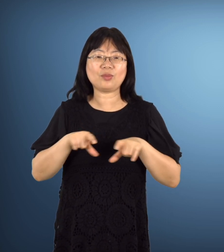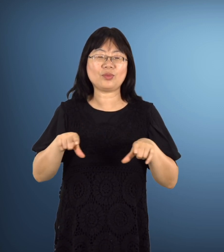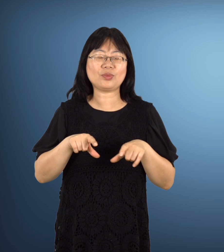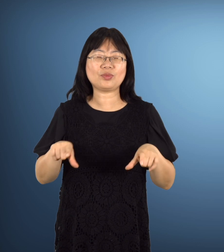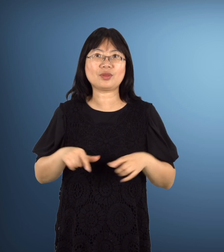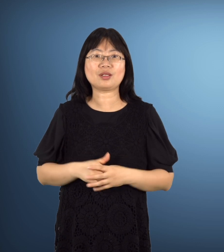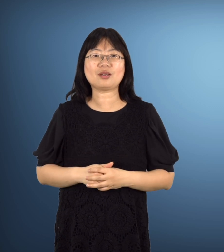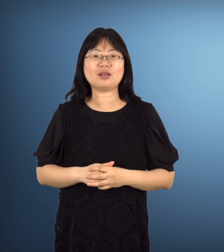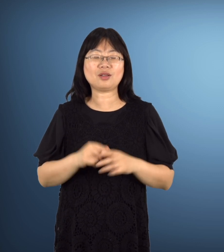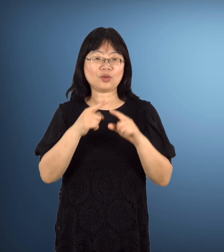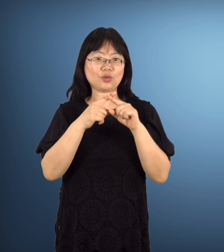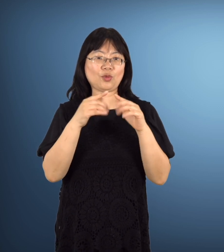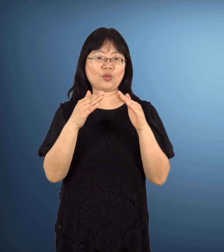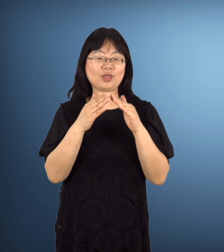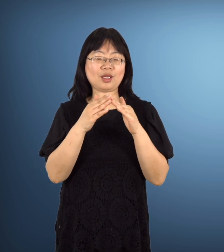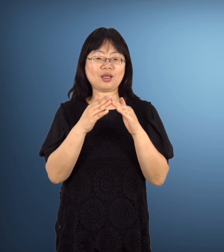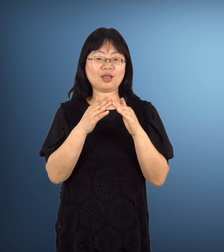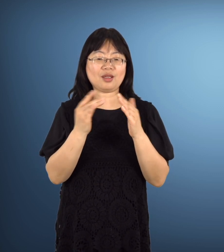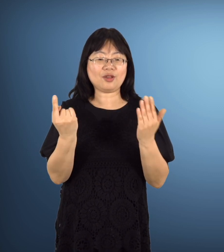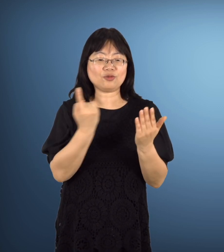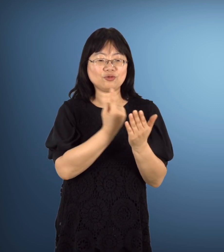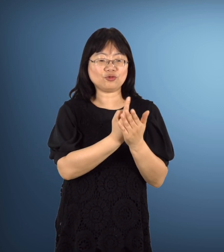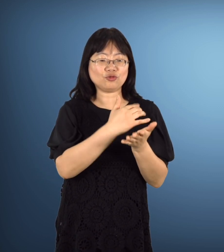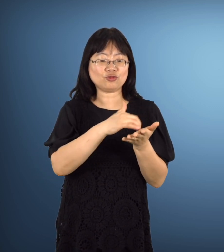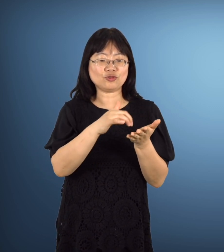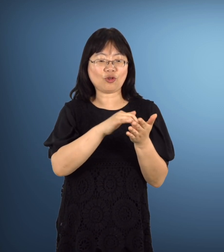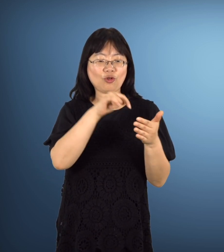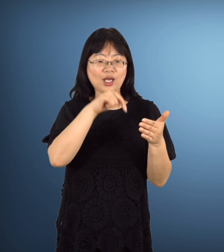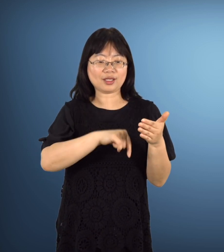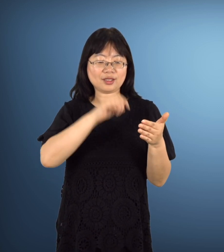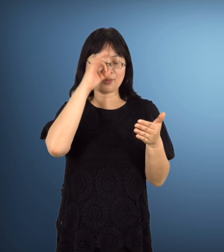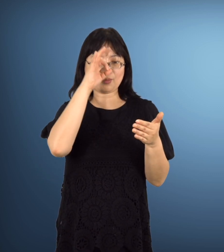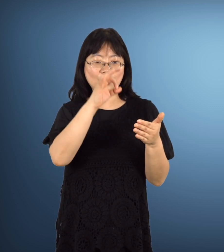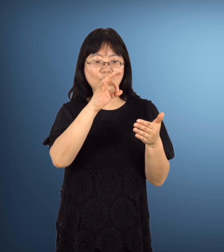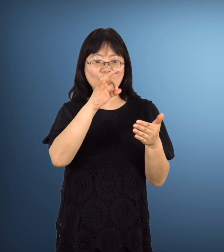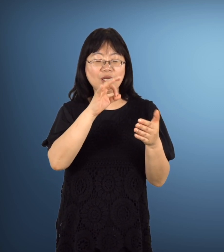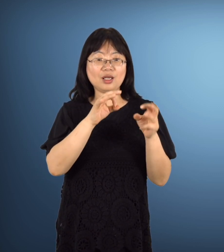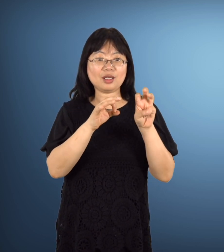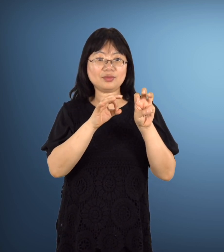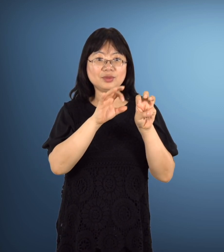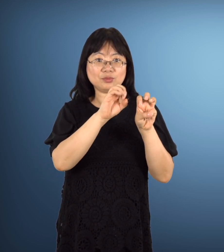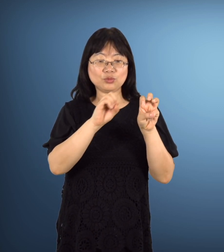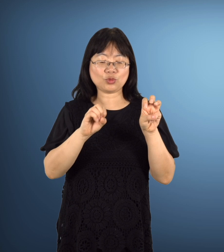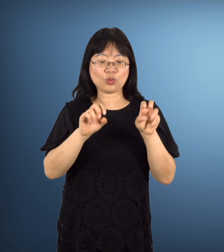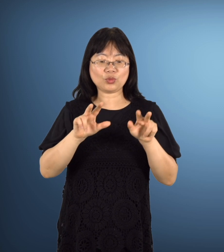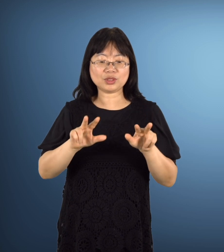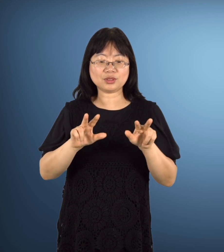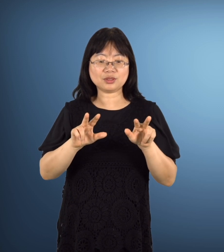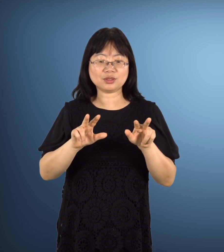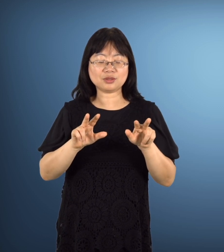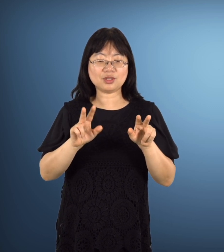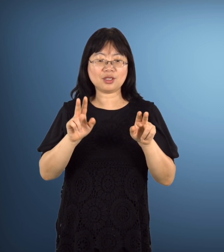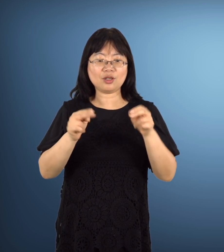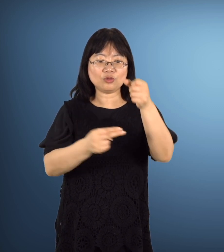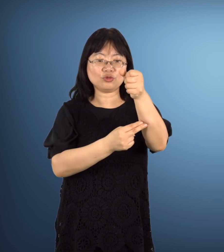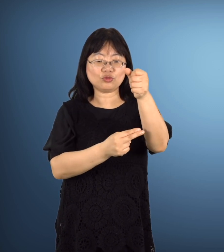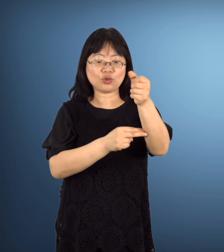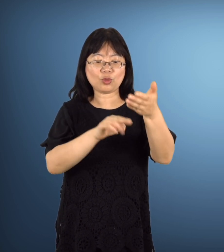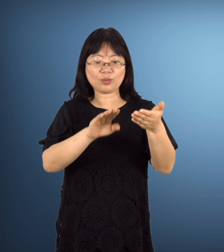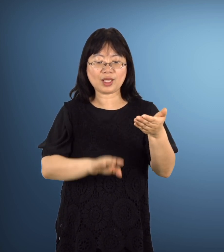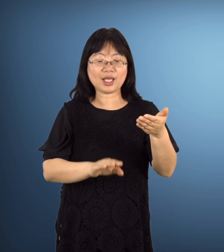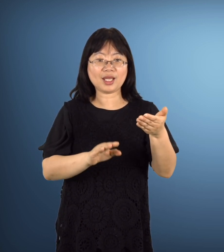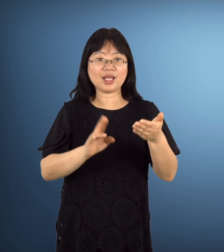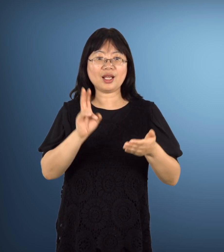보통 교회 구성비 가운데 한 30%는 이렇게 육교 미티나 또는